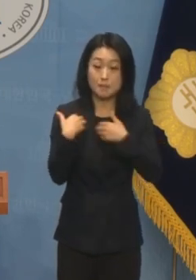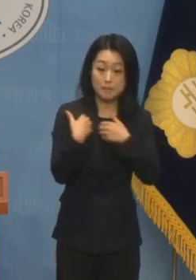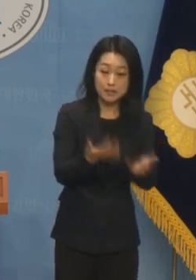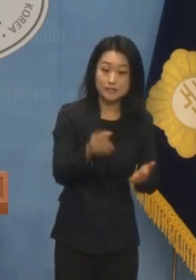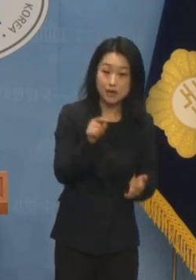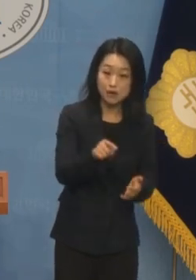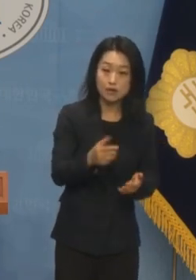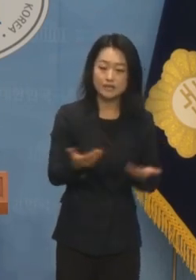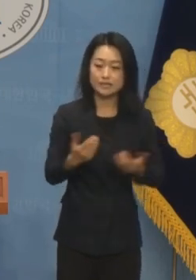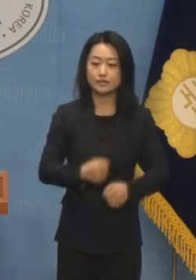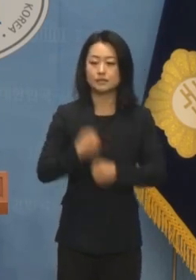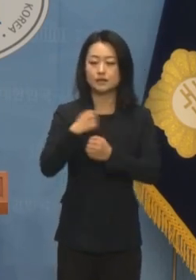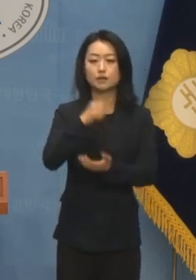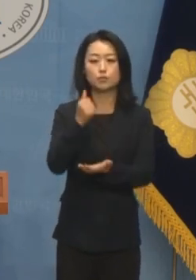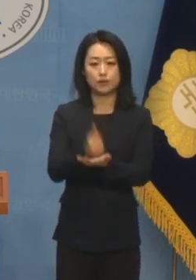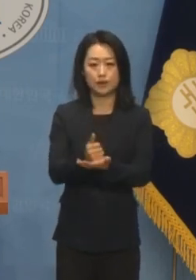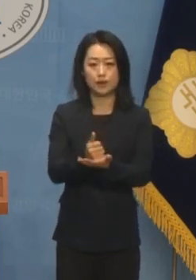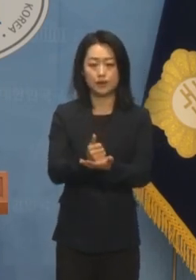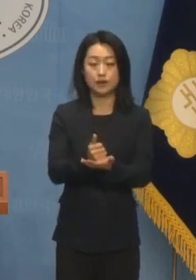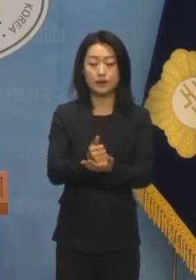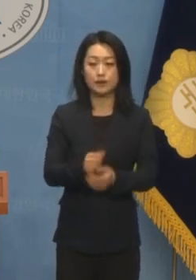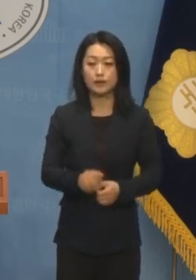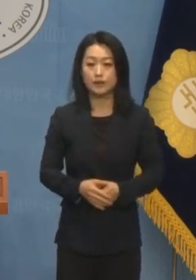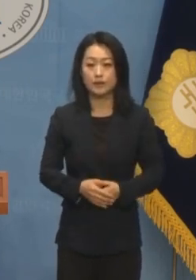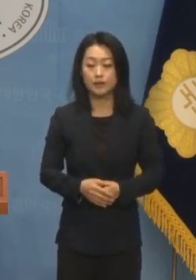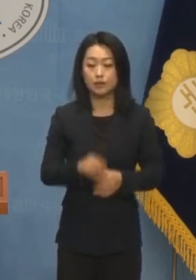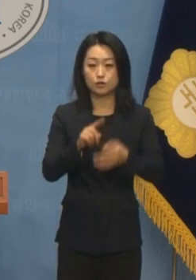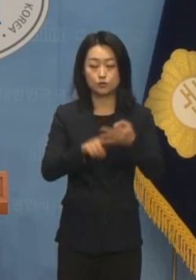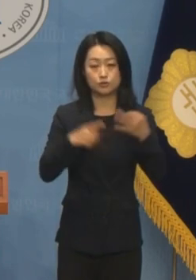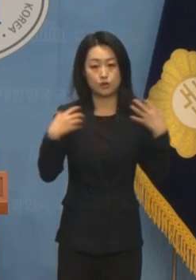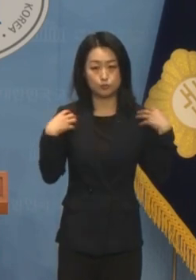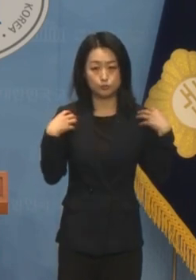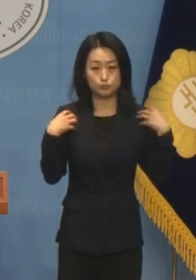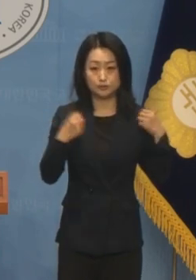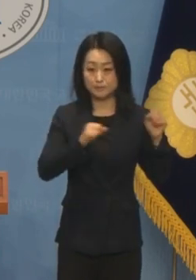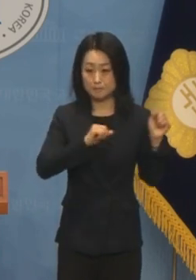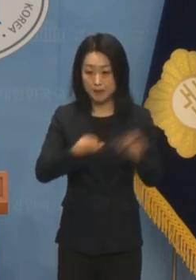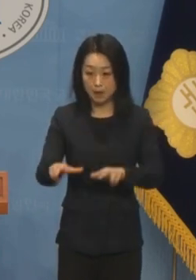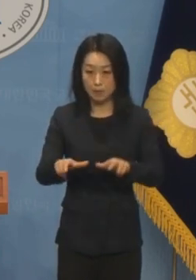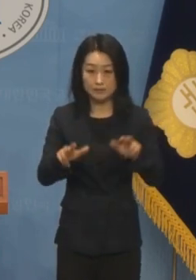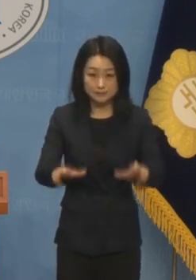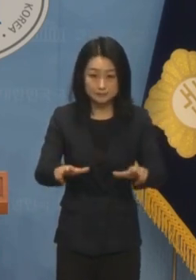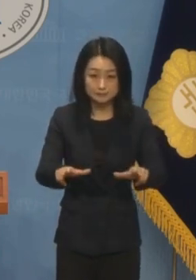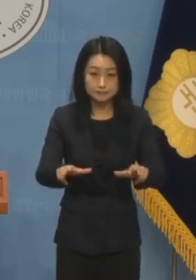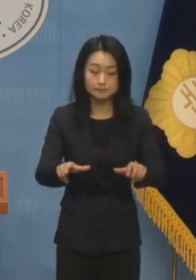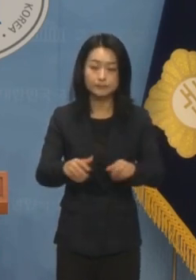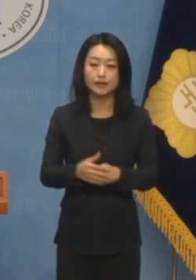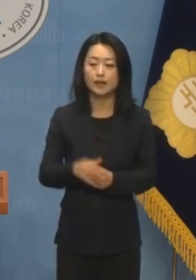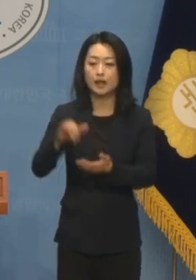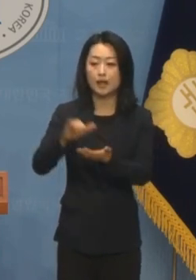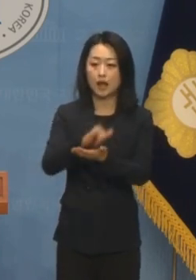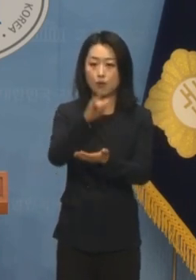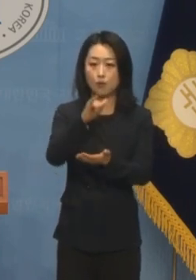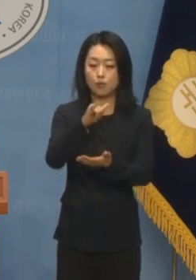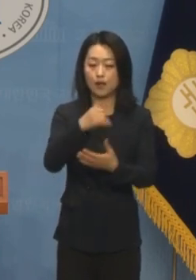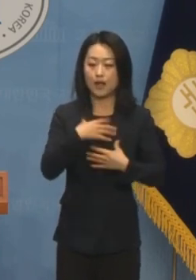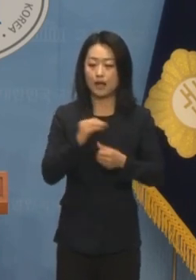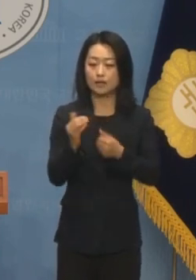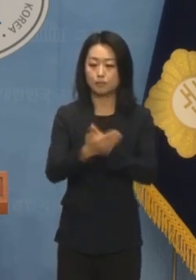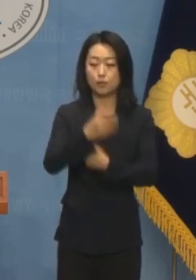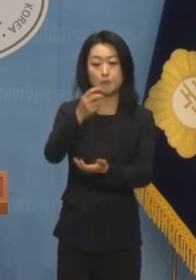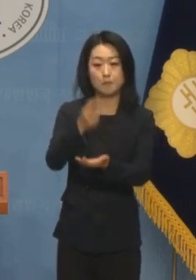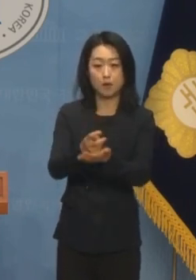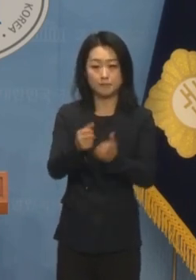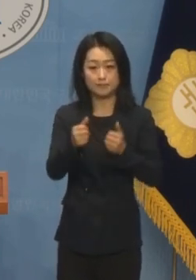명백한 직무유기다. 윤석열 정부는 당장이라도 항공안전법에 따라